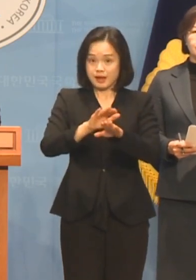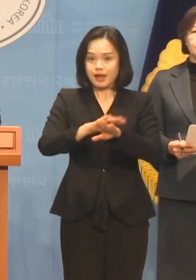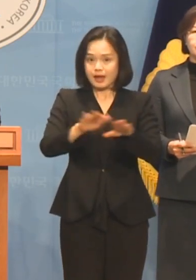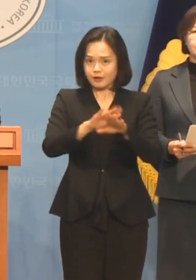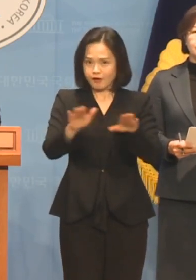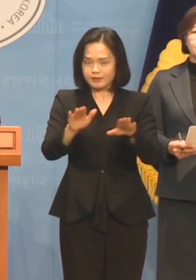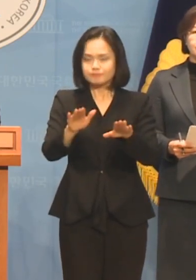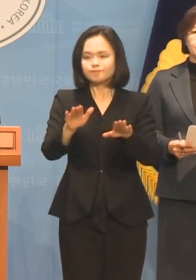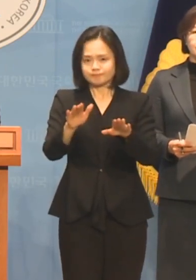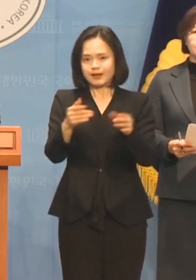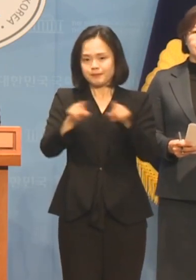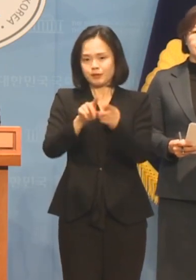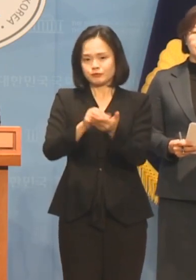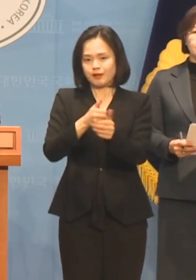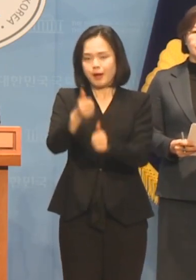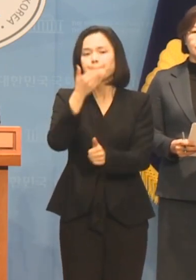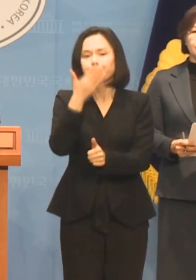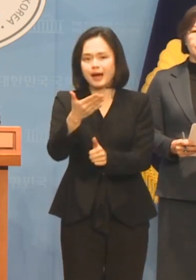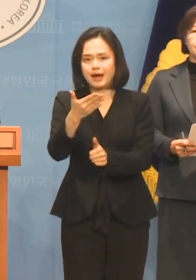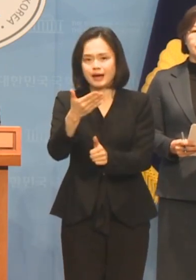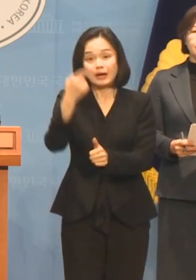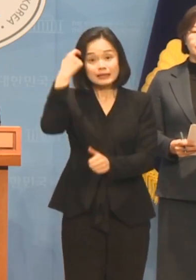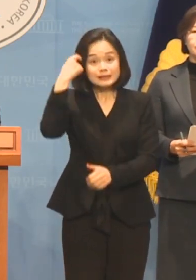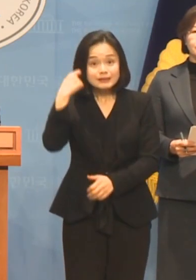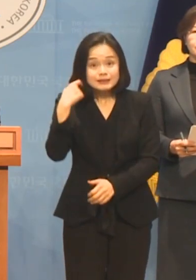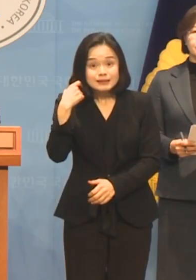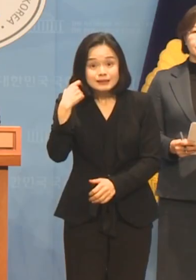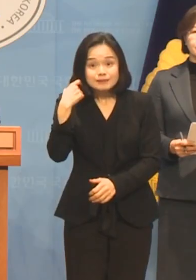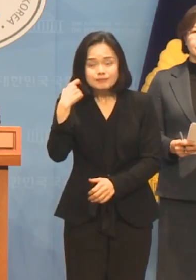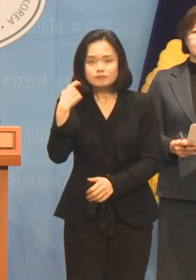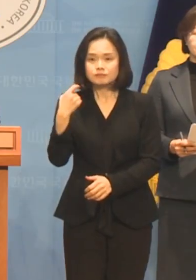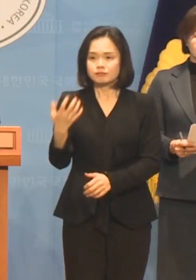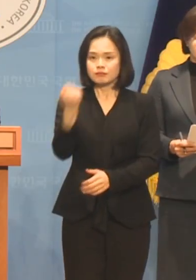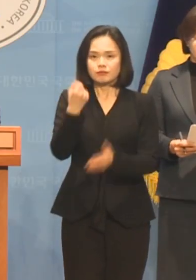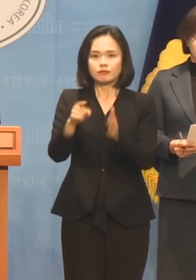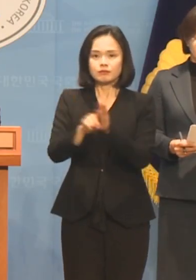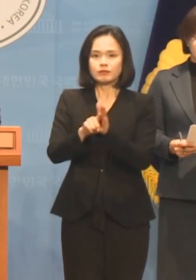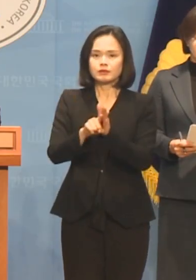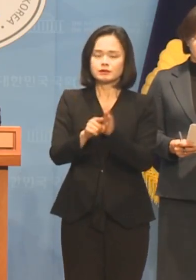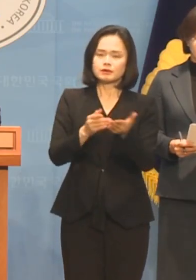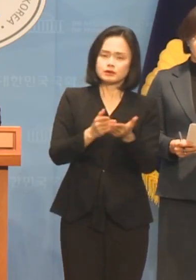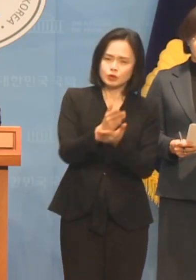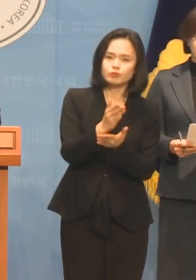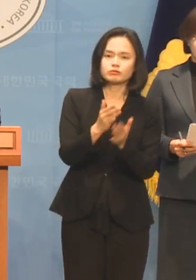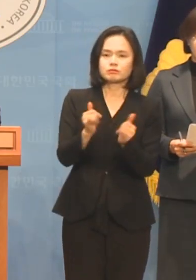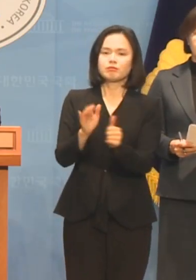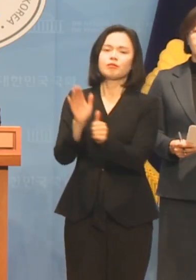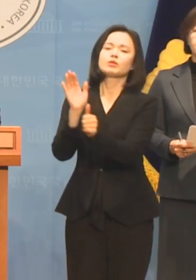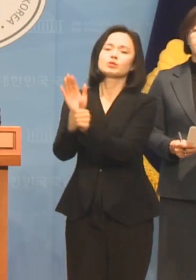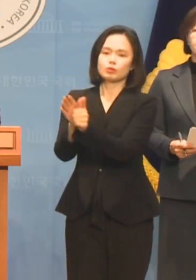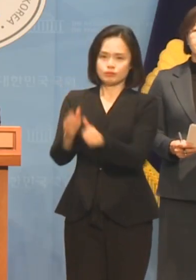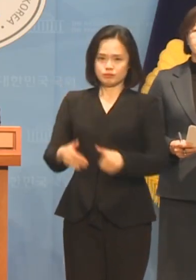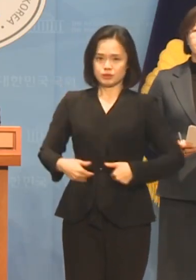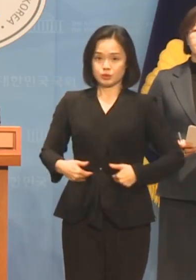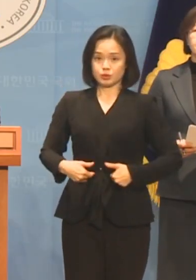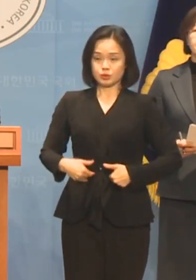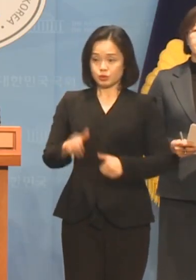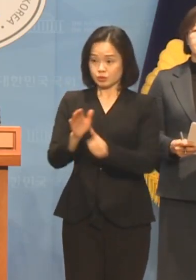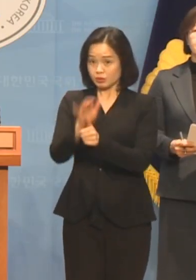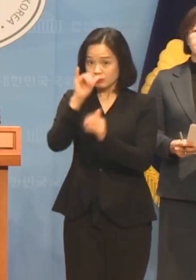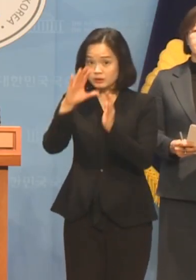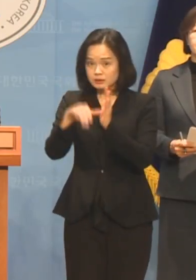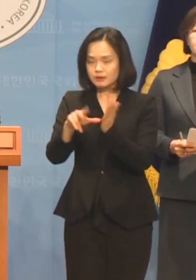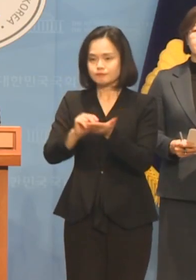느낌은 회복에 필요한 체계적이고 전문적인 자원이 제공될 때 실제 문제 해결의 역량으로 발휘될